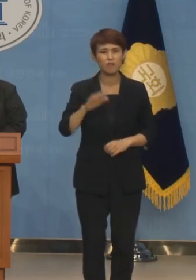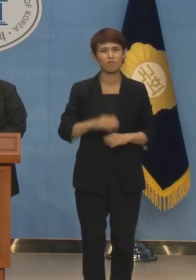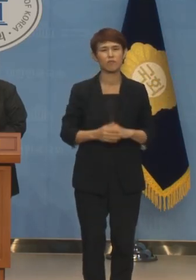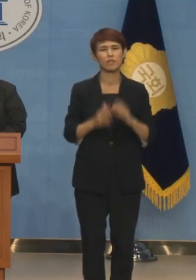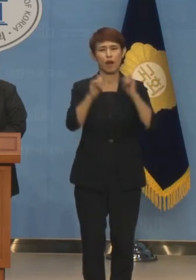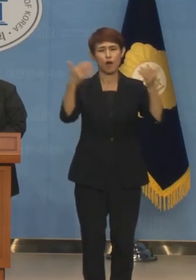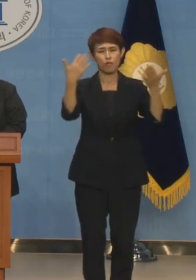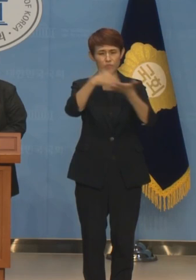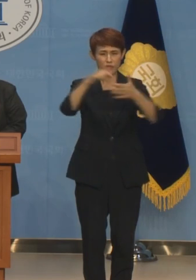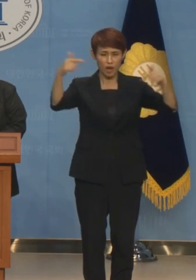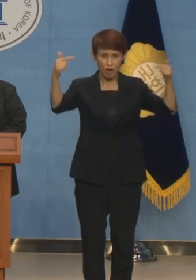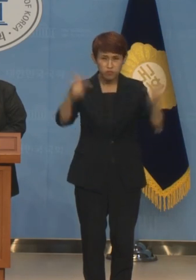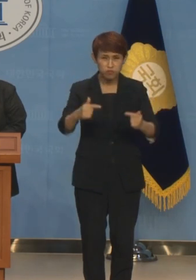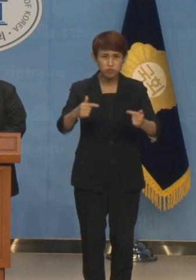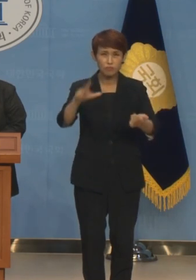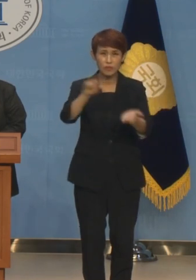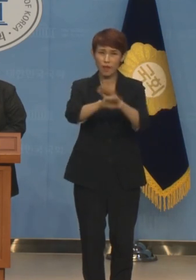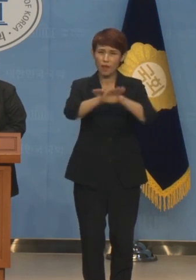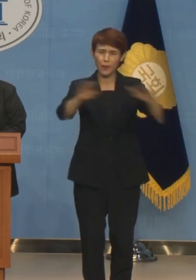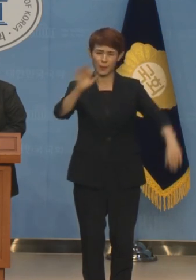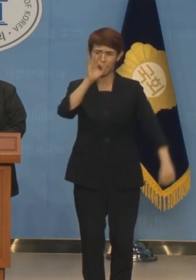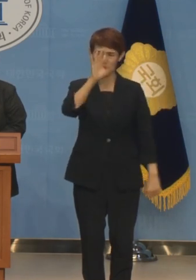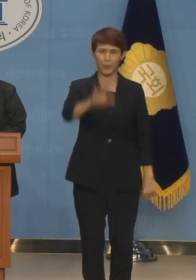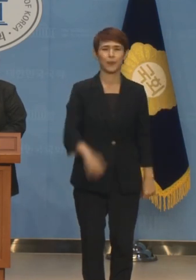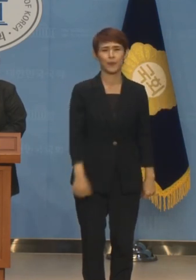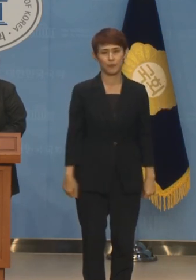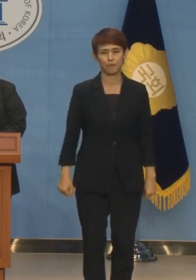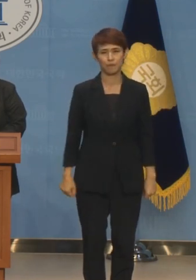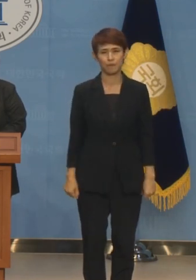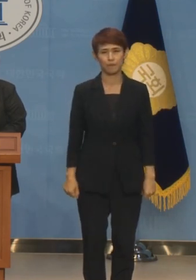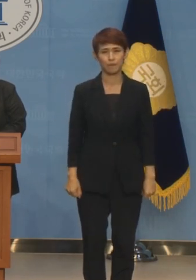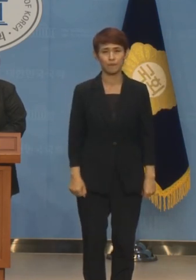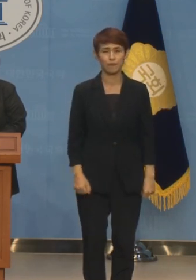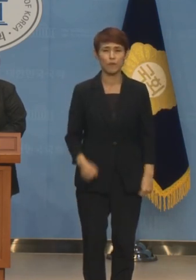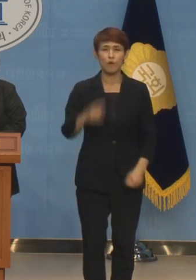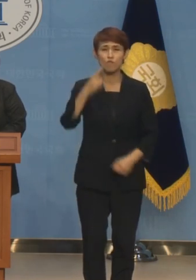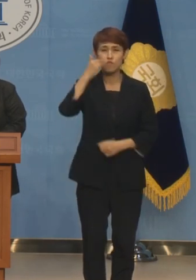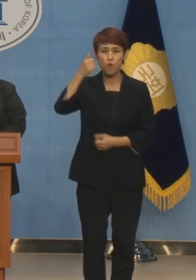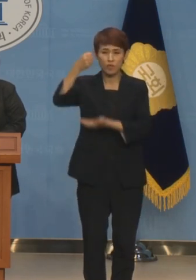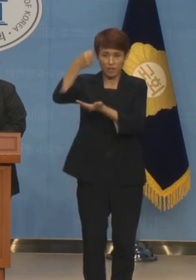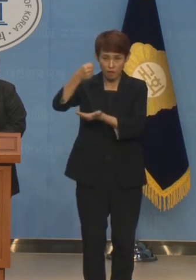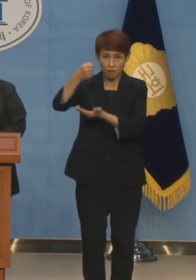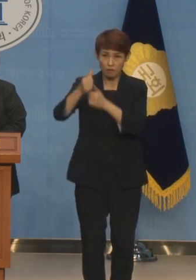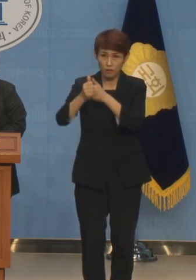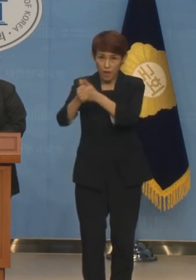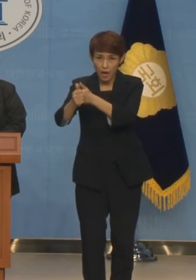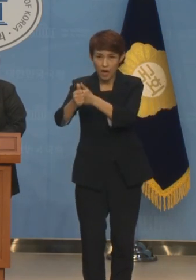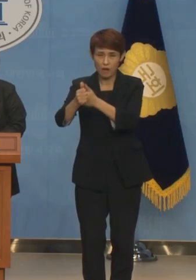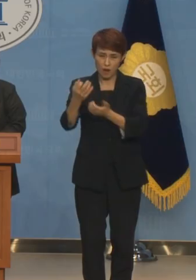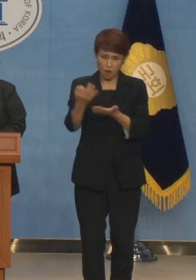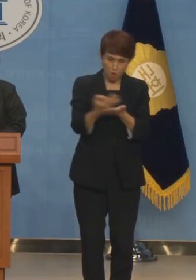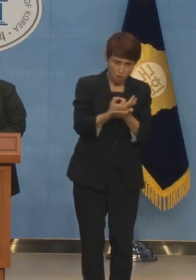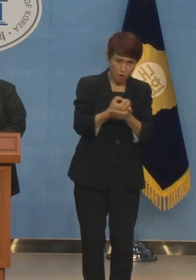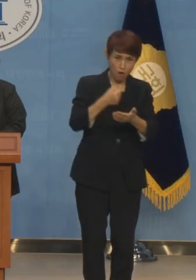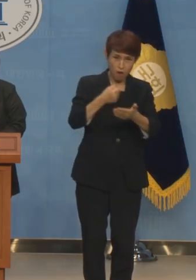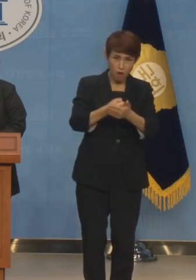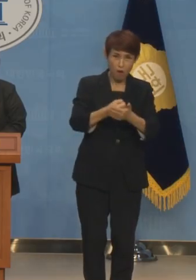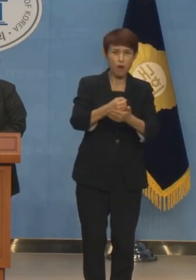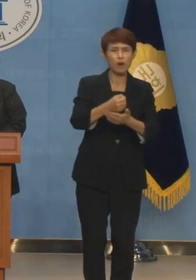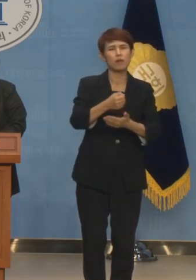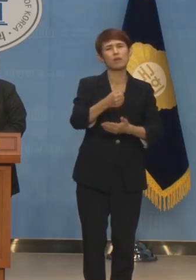국가 비상사태를 해결할 수 없습니다. 부모의 자산에 따라 자신의 소득이 결정되는